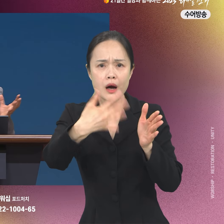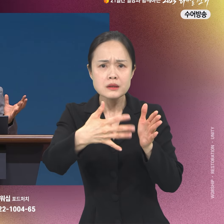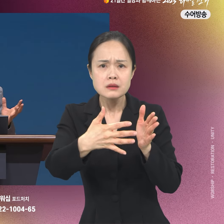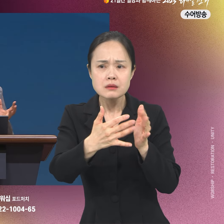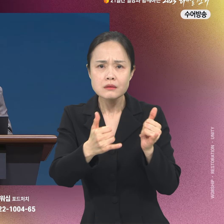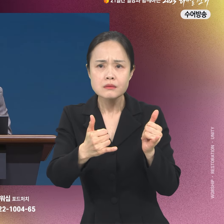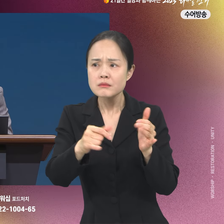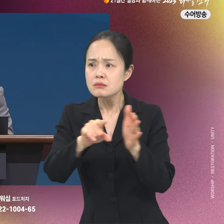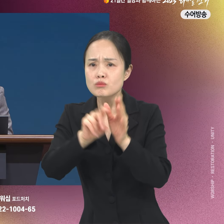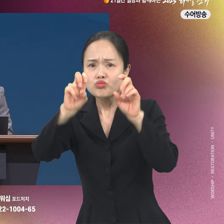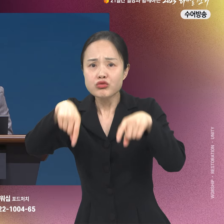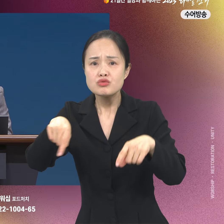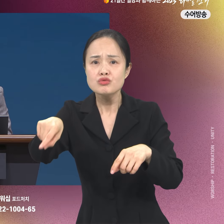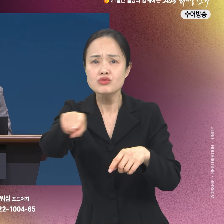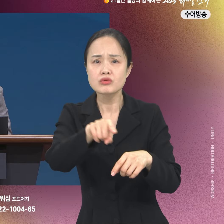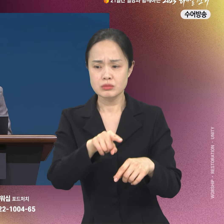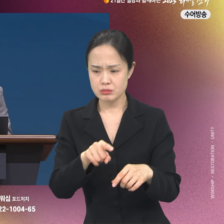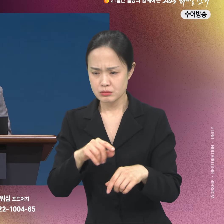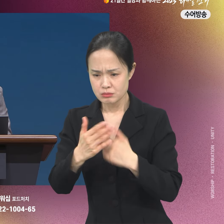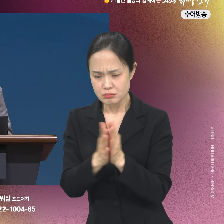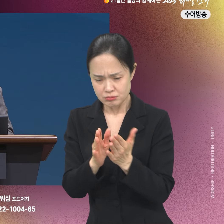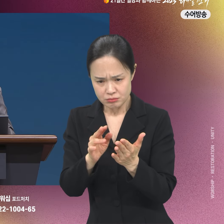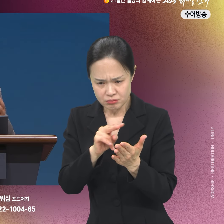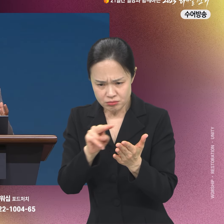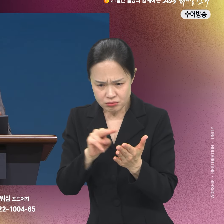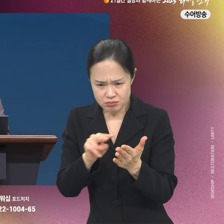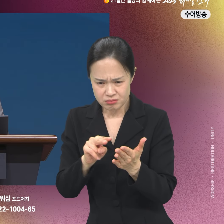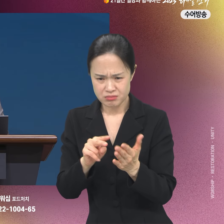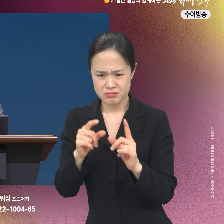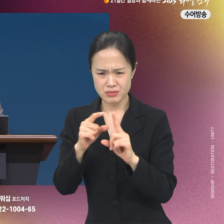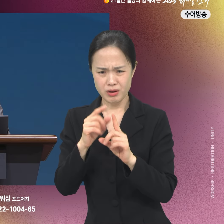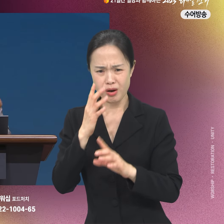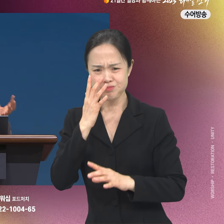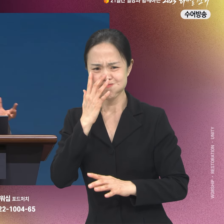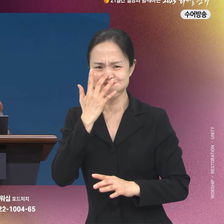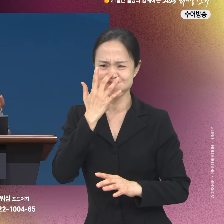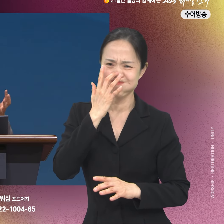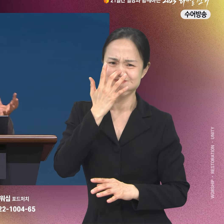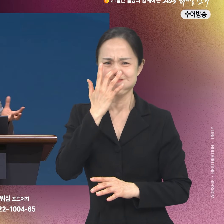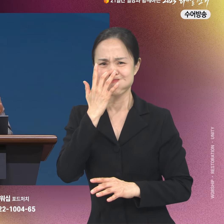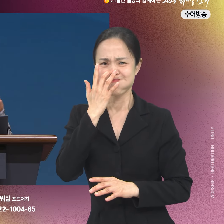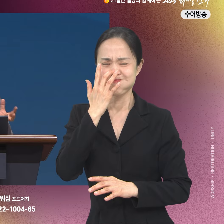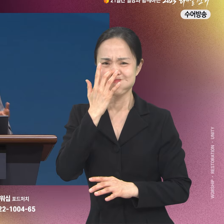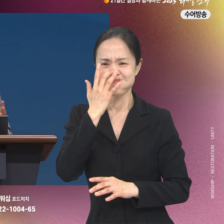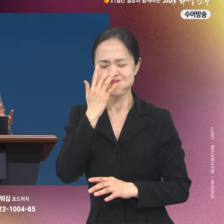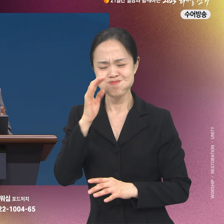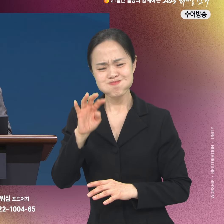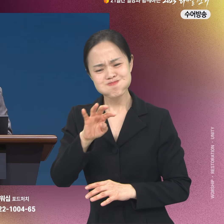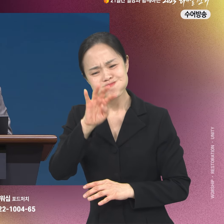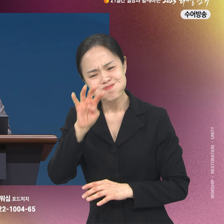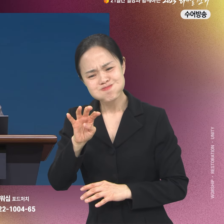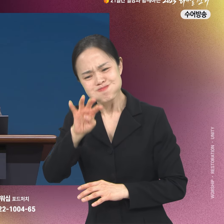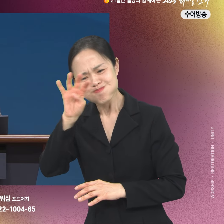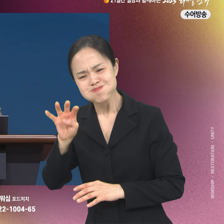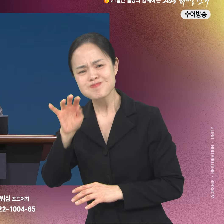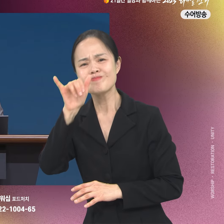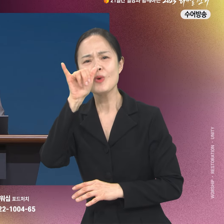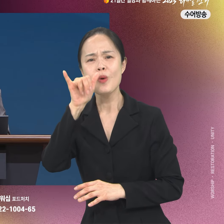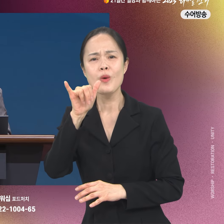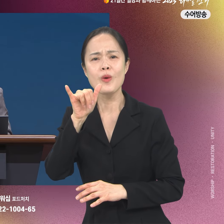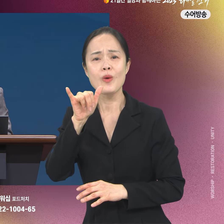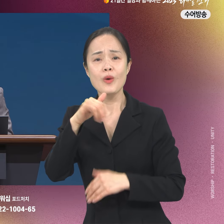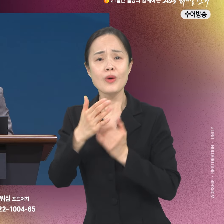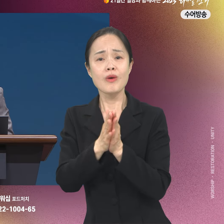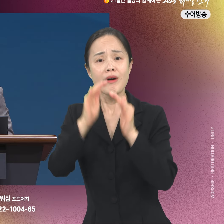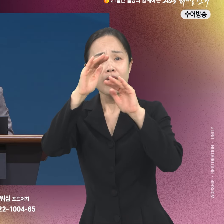저희도 같이 한국말 하시지만 그 비전문 분야인 사람이 전문 분야인 사람들이 자기 분야 이야기를 할 때 옆에서 듣고 있으면